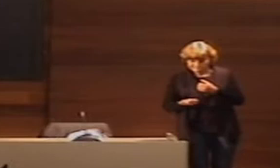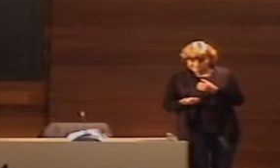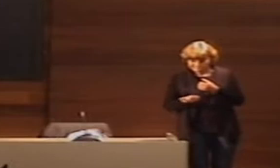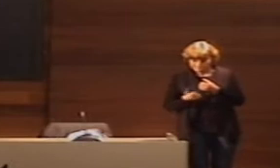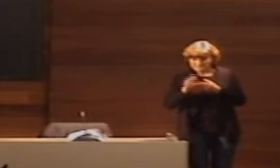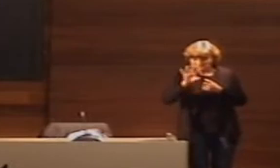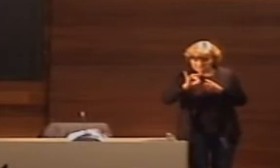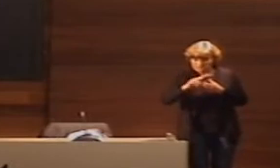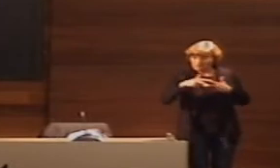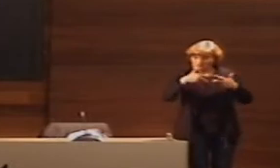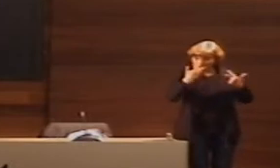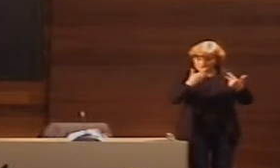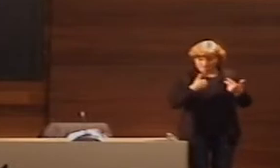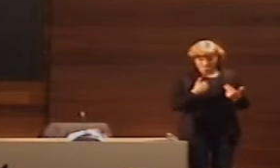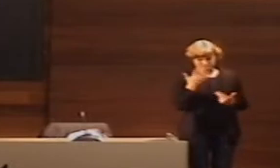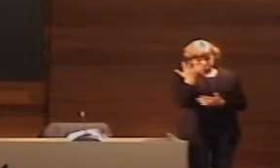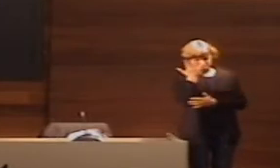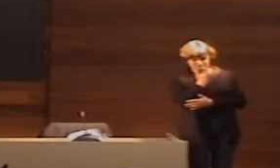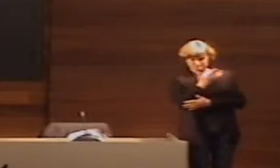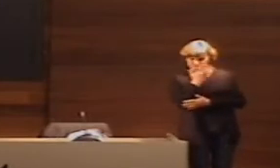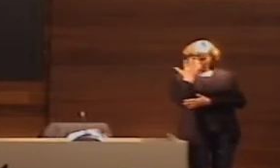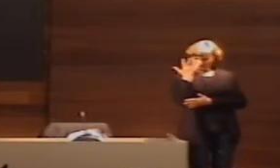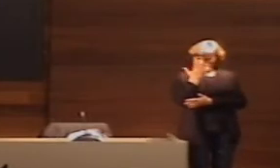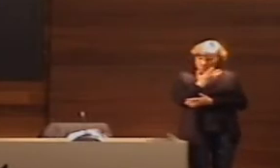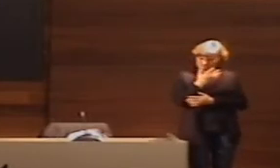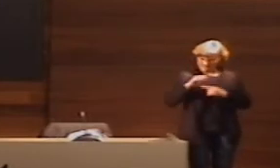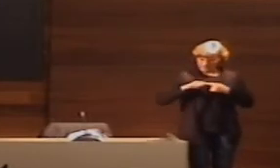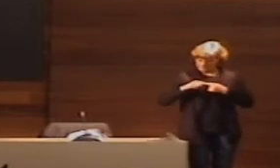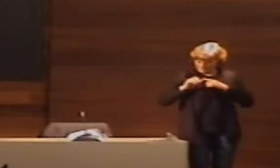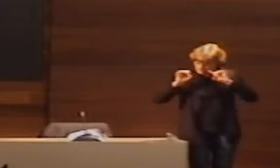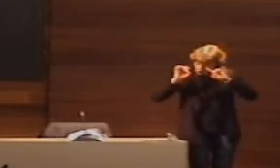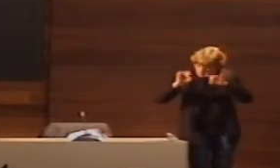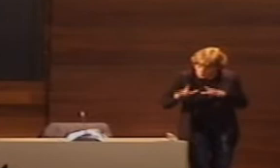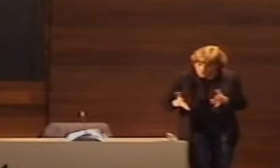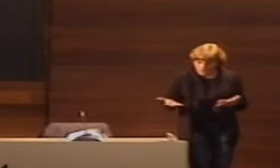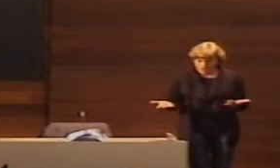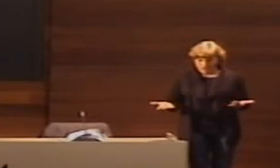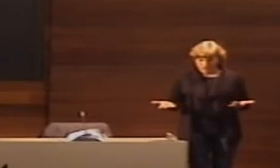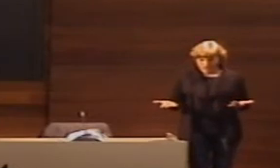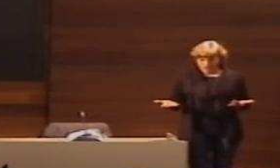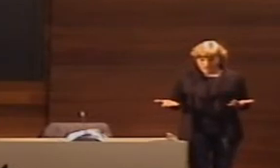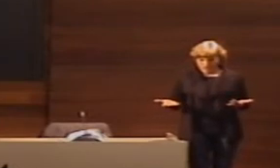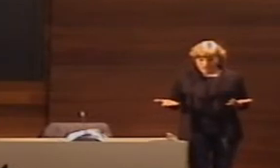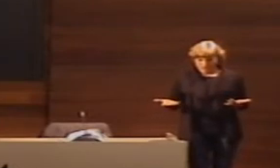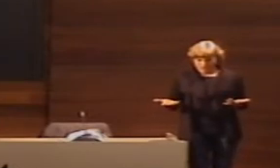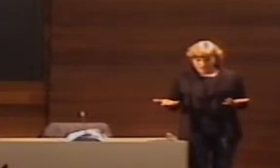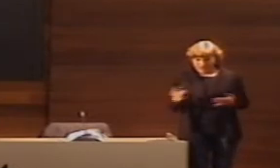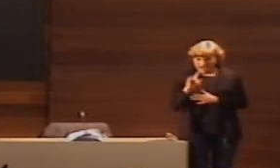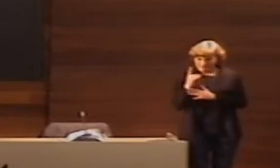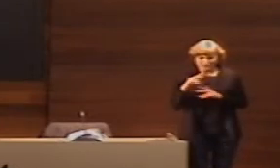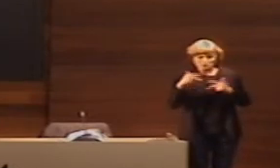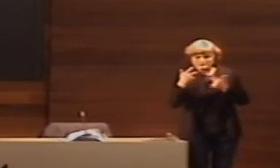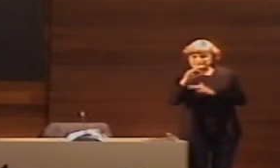mixtos o por lo que sea, que sin embargo tienen el derecho de ir en el contenedor amarillo, aunque no van a